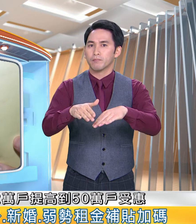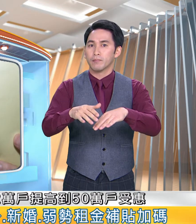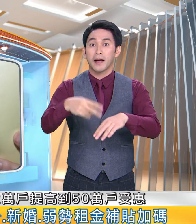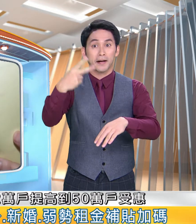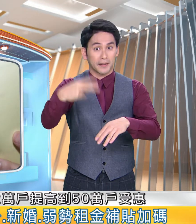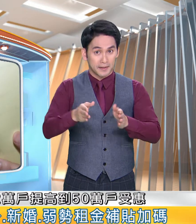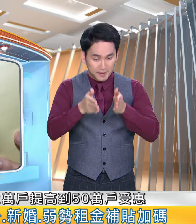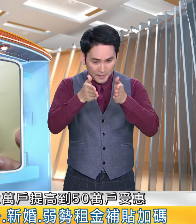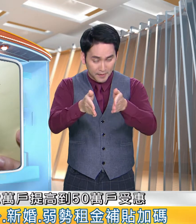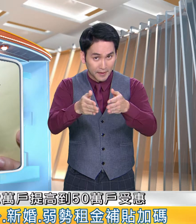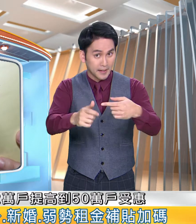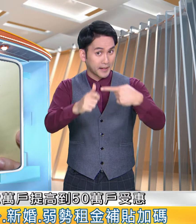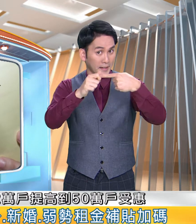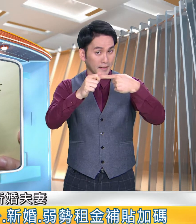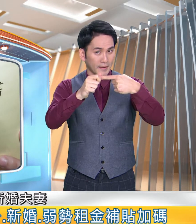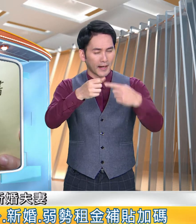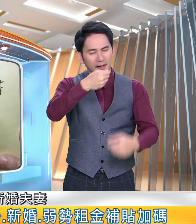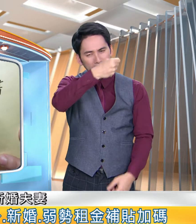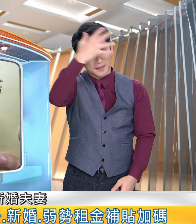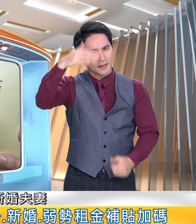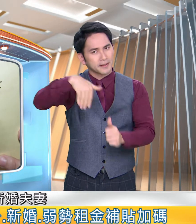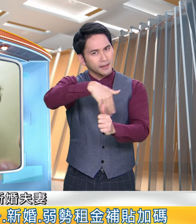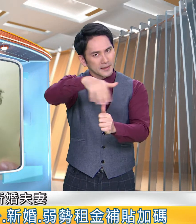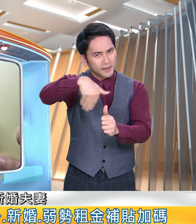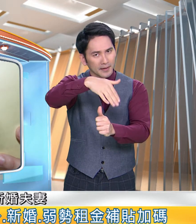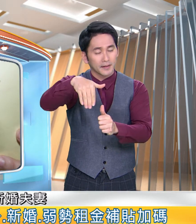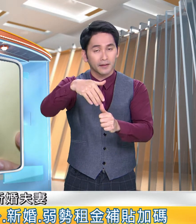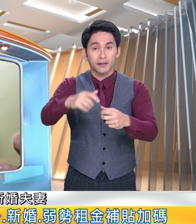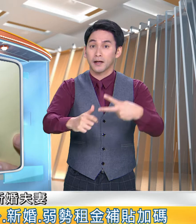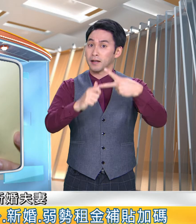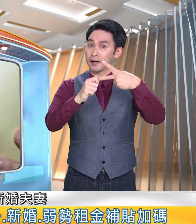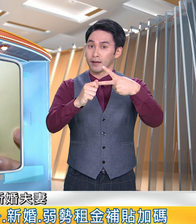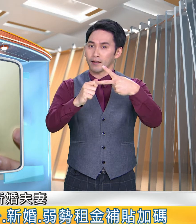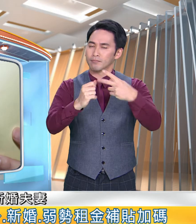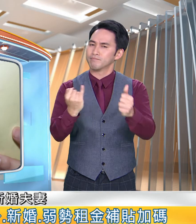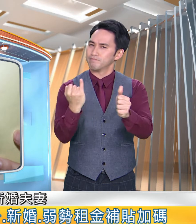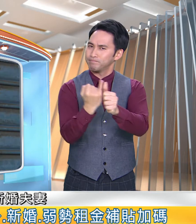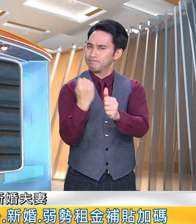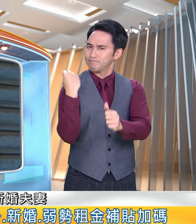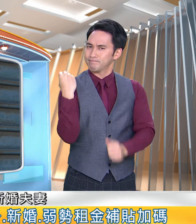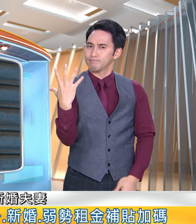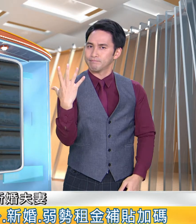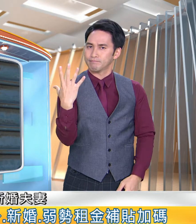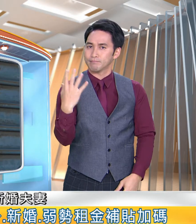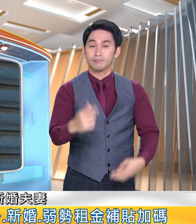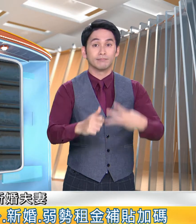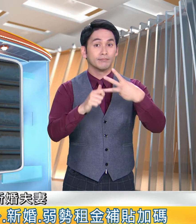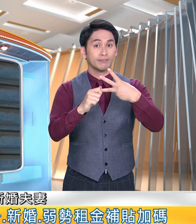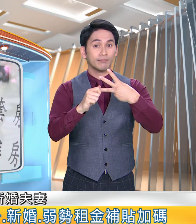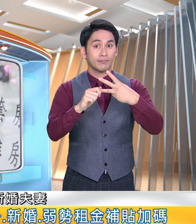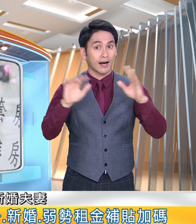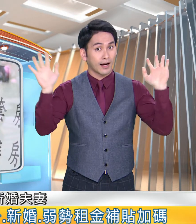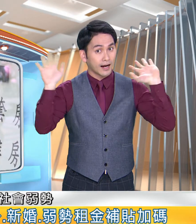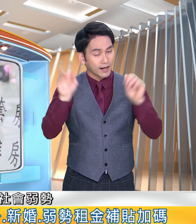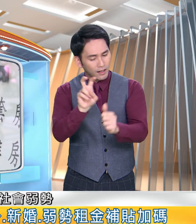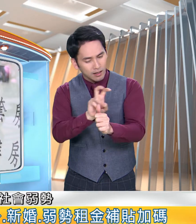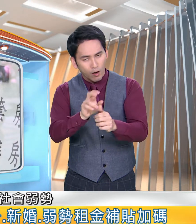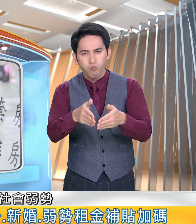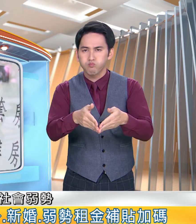惠，并对单身青年、新婚夫妻、育儿家庭